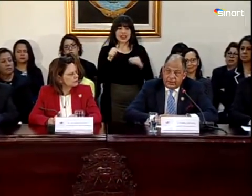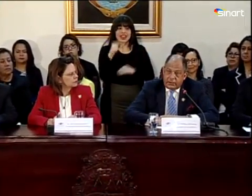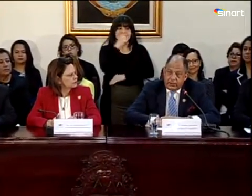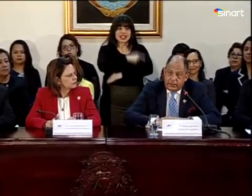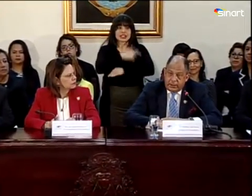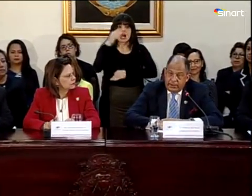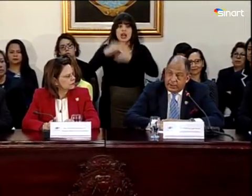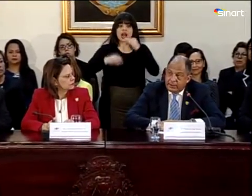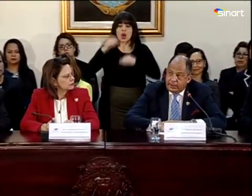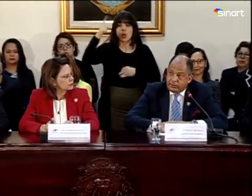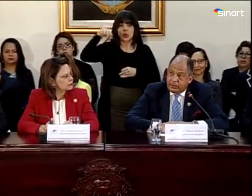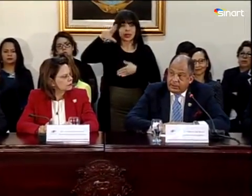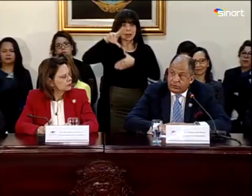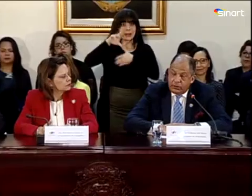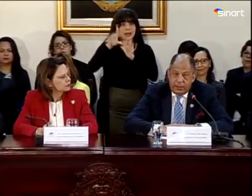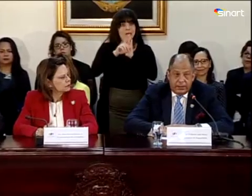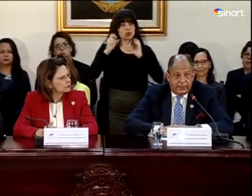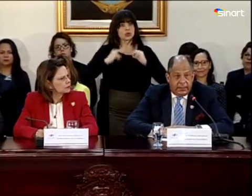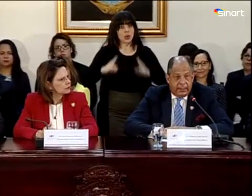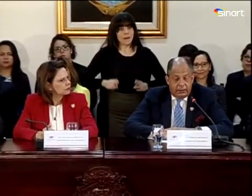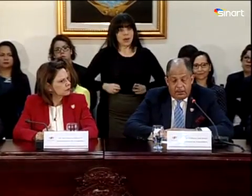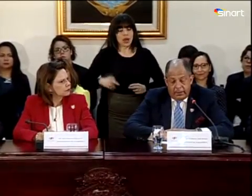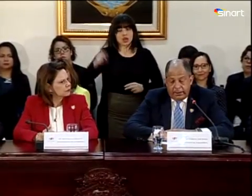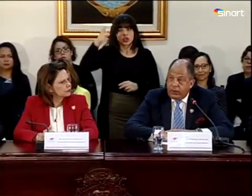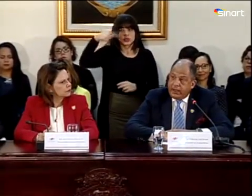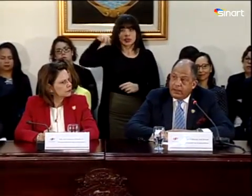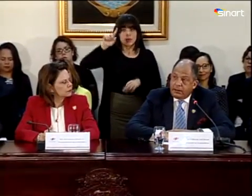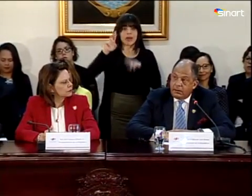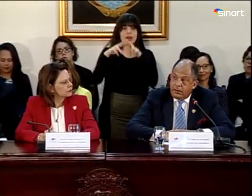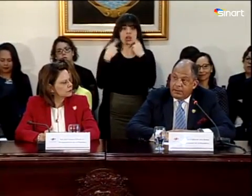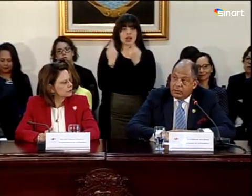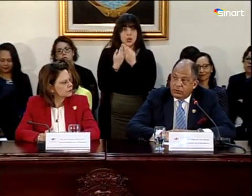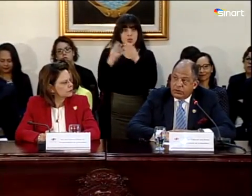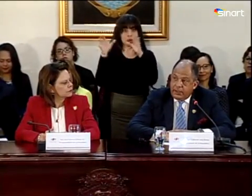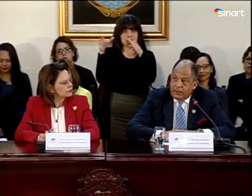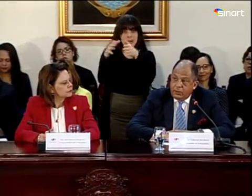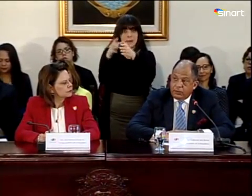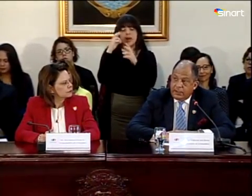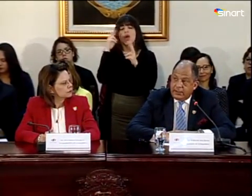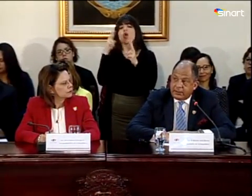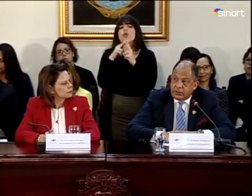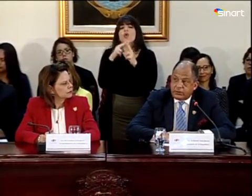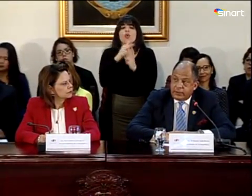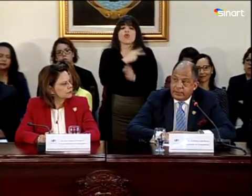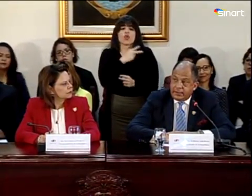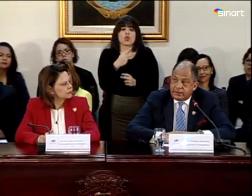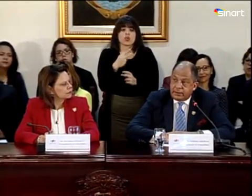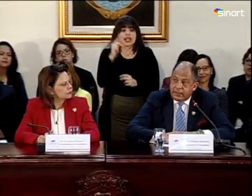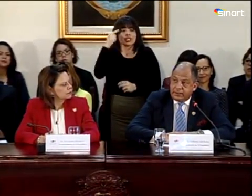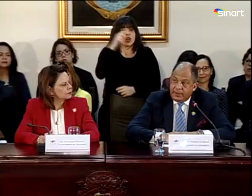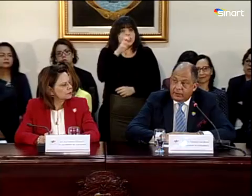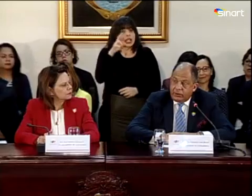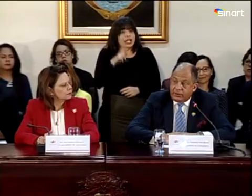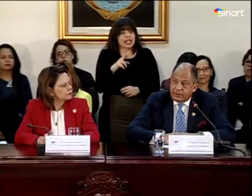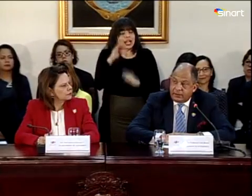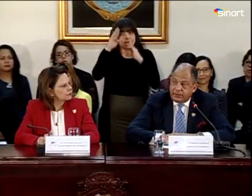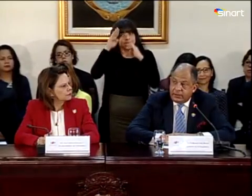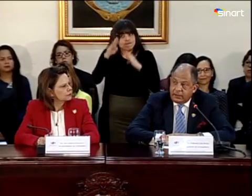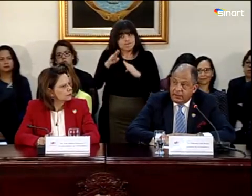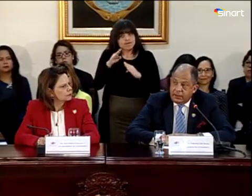Corte Interamericana de Derechos Humanos se reunirá para conocer la voluntad del Estado costarricense de acatamiento